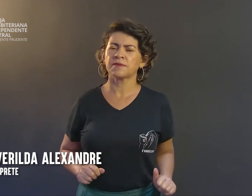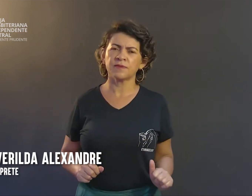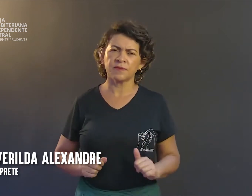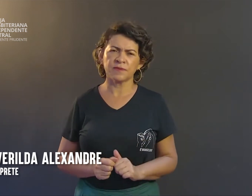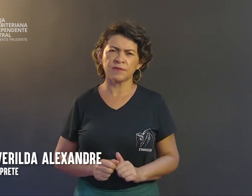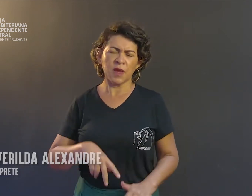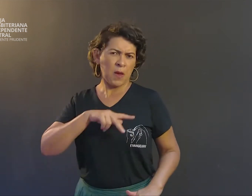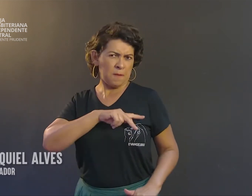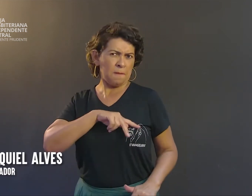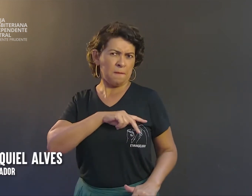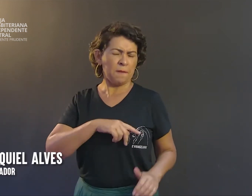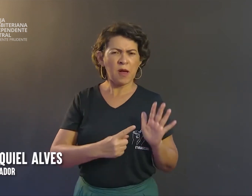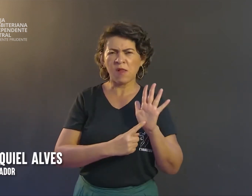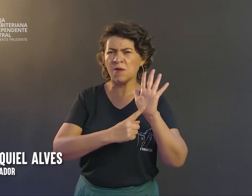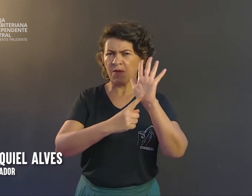Paulo nos fala de nosso inimigo.